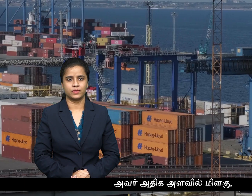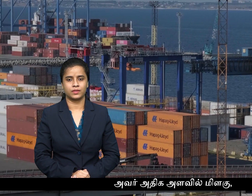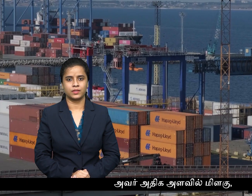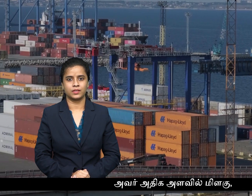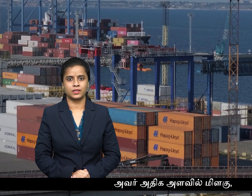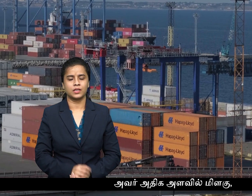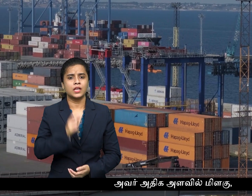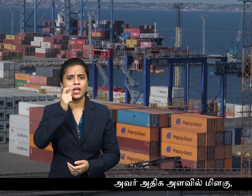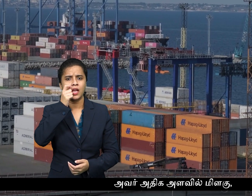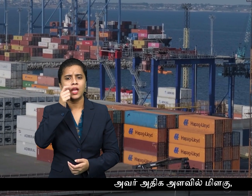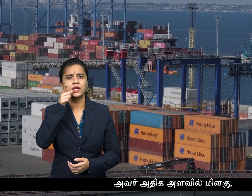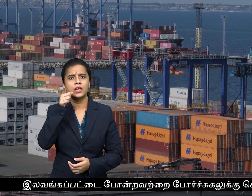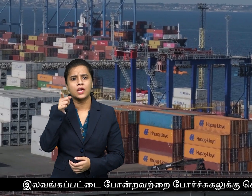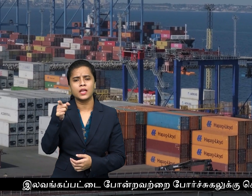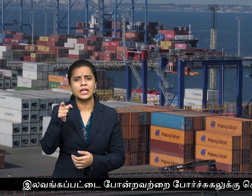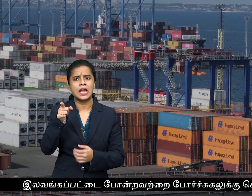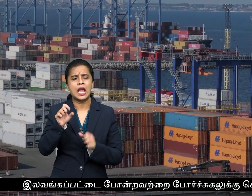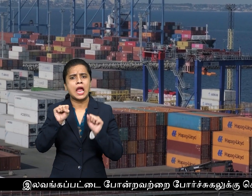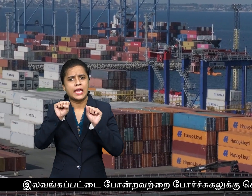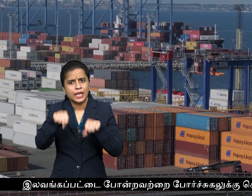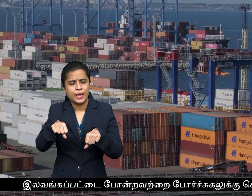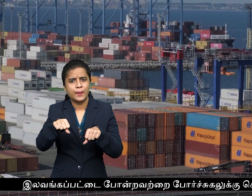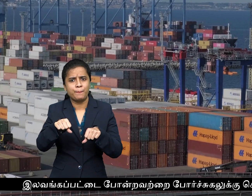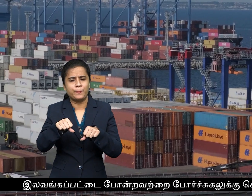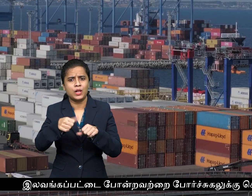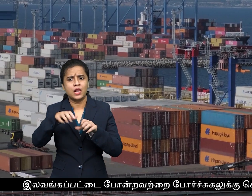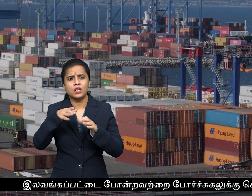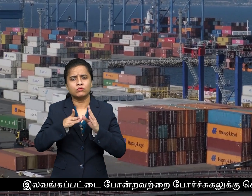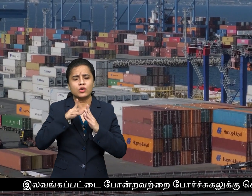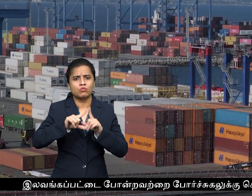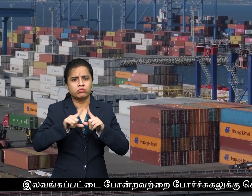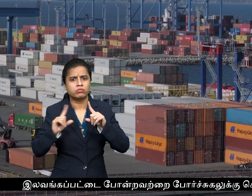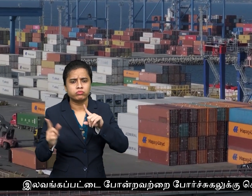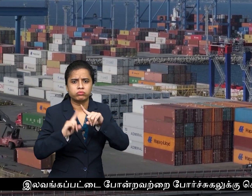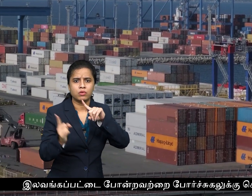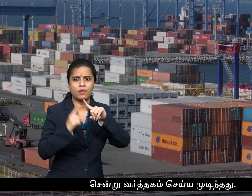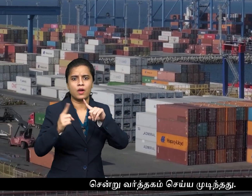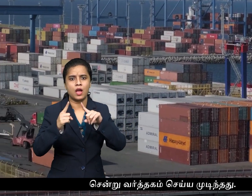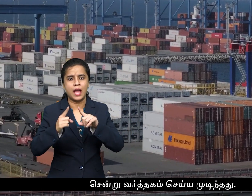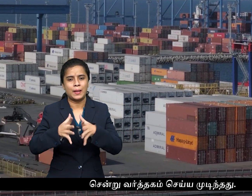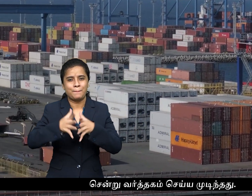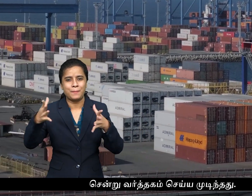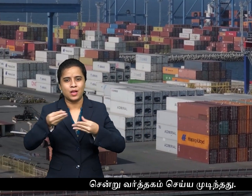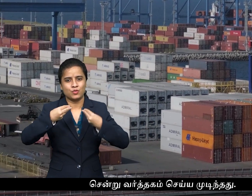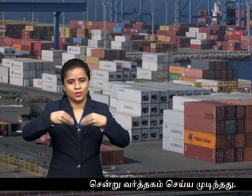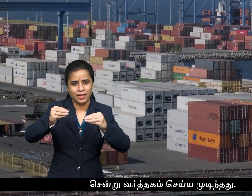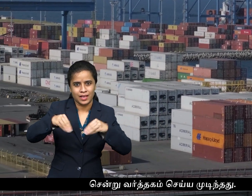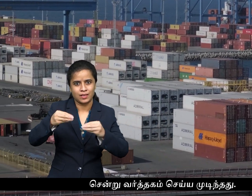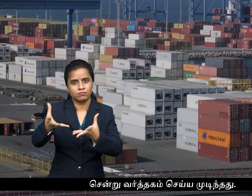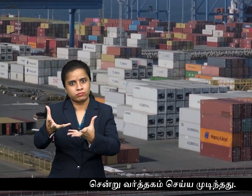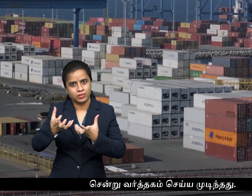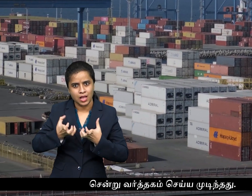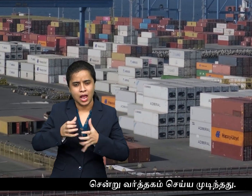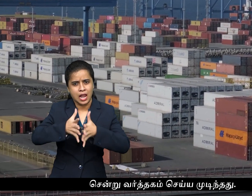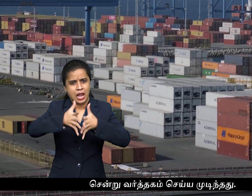அவர் அதிக அளவில் மிளகு, லவங்கப்பட்டை போன்றவற்றை போர்ச்சுகலுக்கு கொண்டு சென்று வர்த்தகம் செய்ய முடிந்தது.